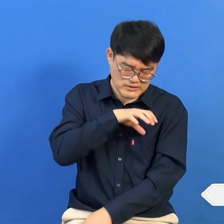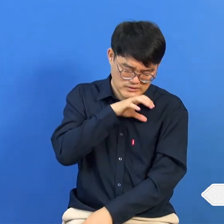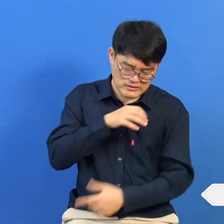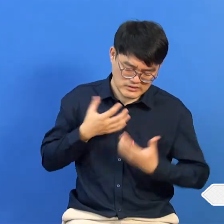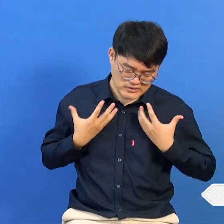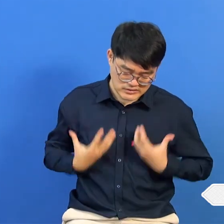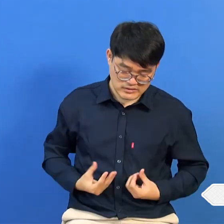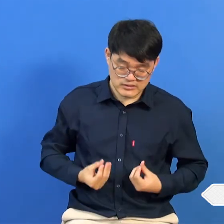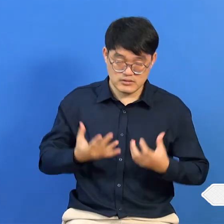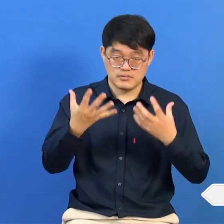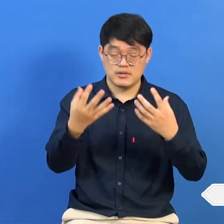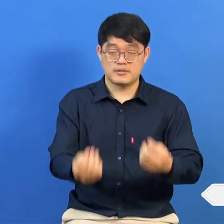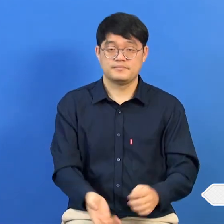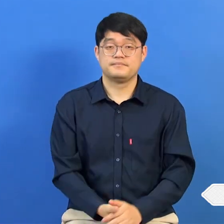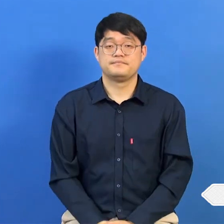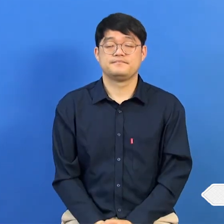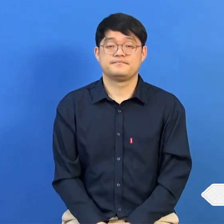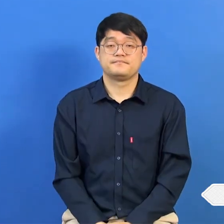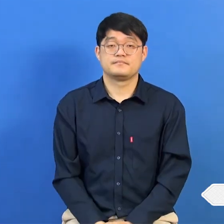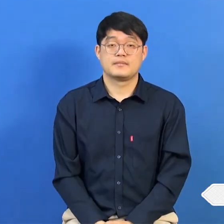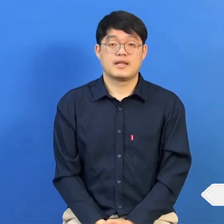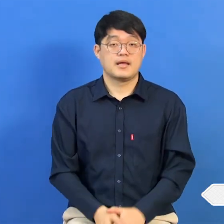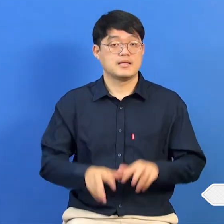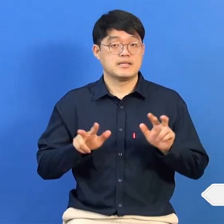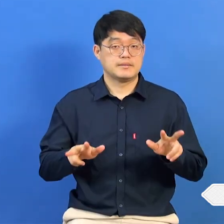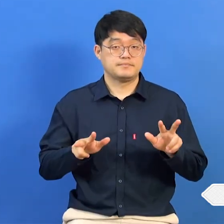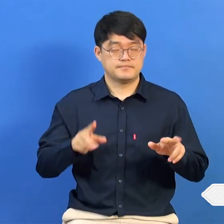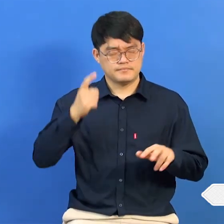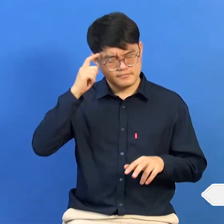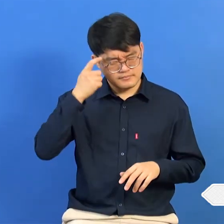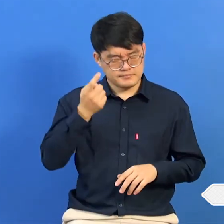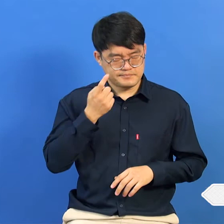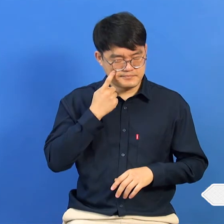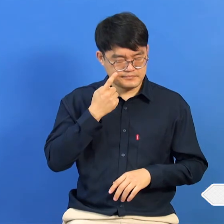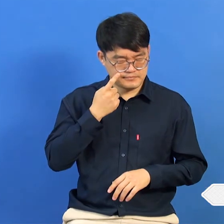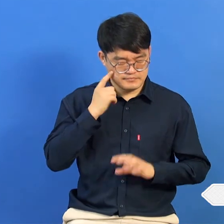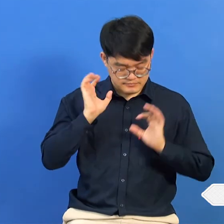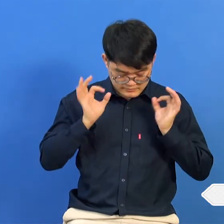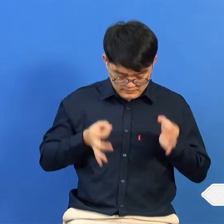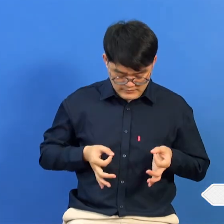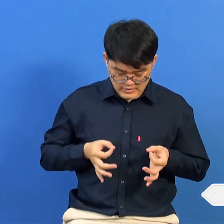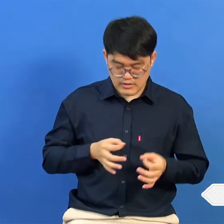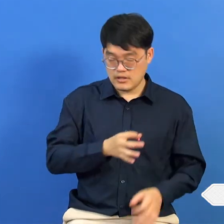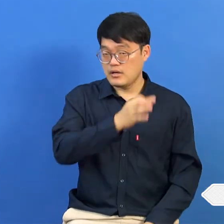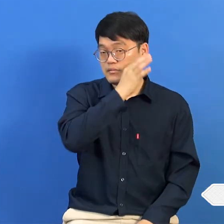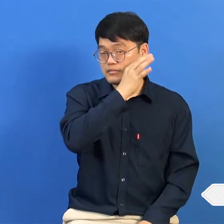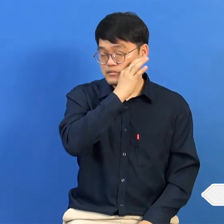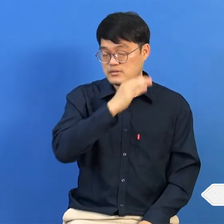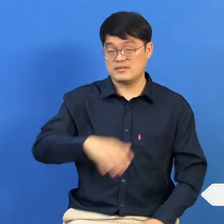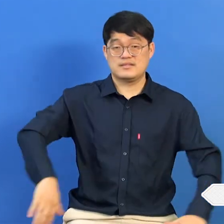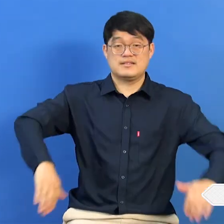많이 했습니다. 지금 생각하면 참 부끄럽습니다. 그게 다